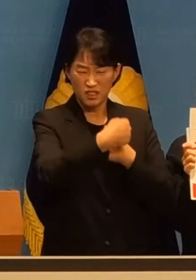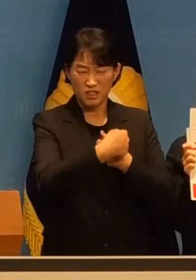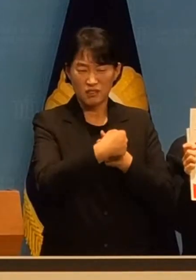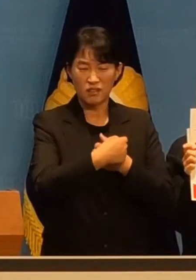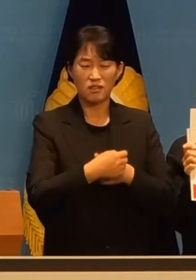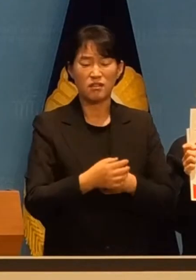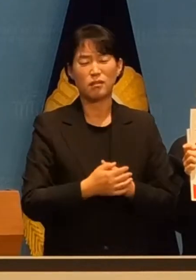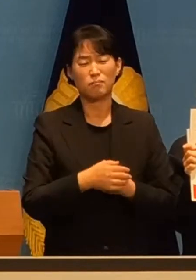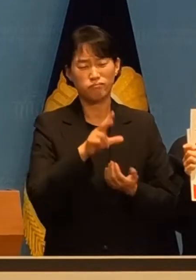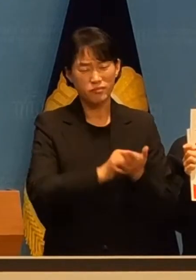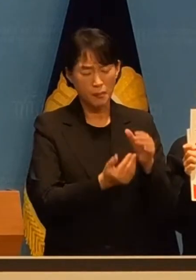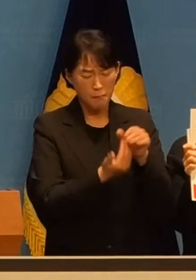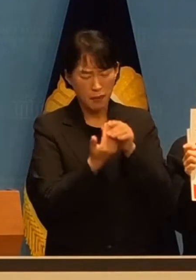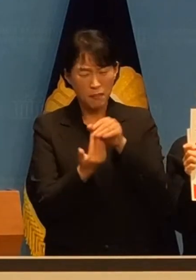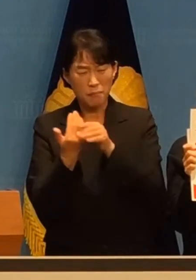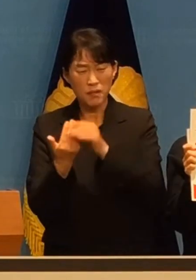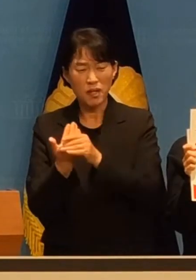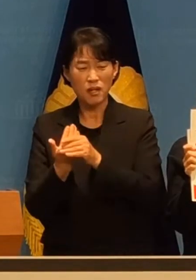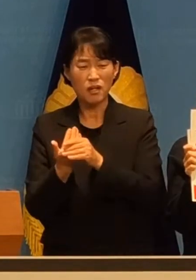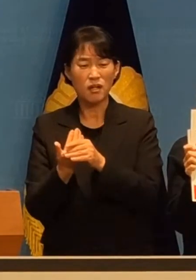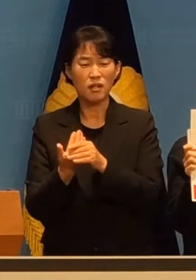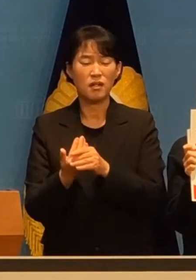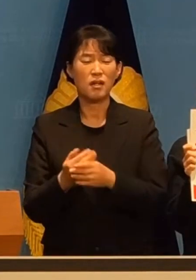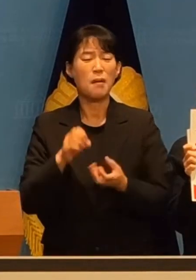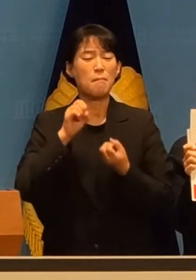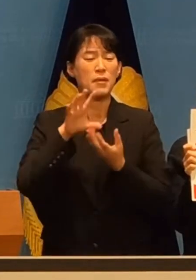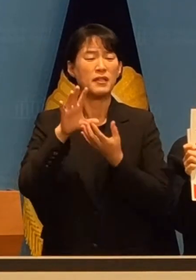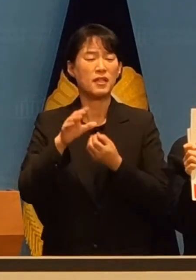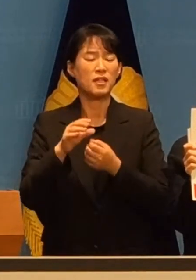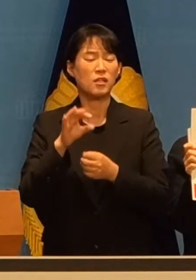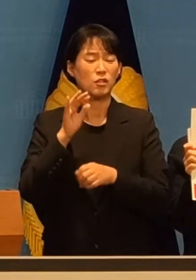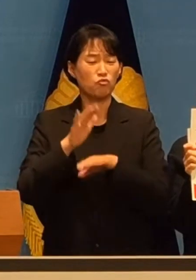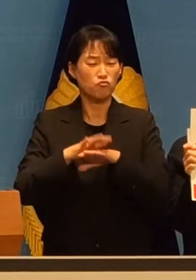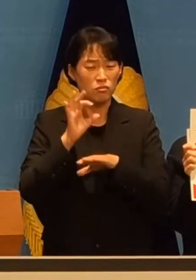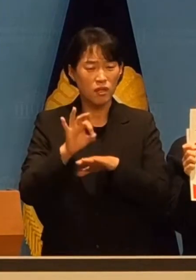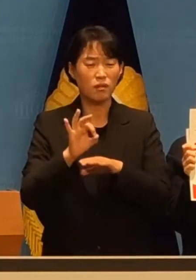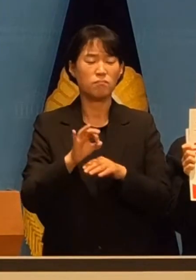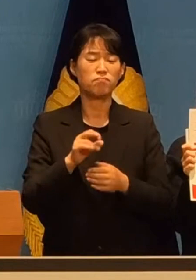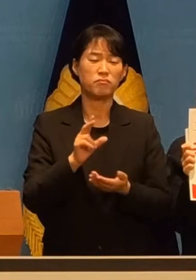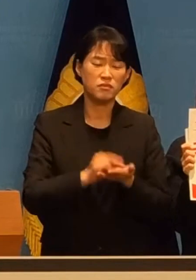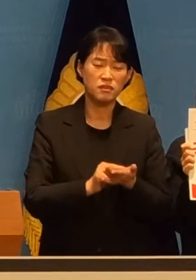산재, 멈추지 않는 배달 수수료 갈등, 이번에는